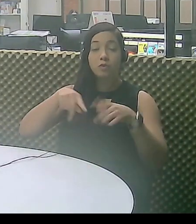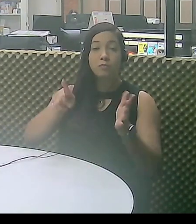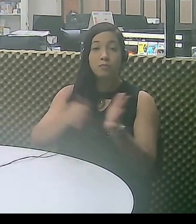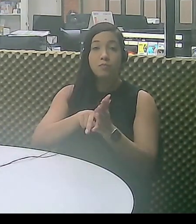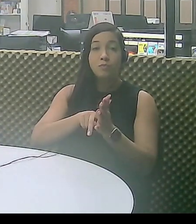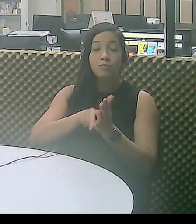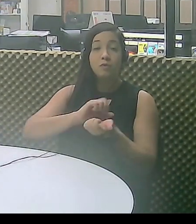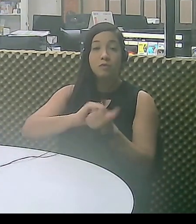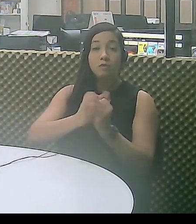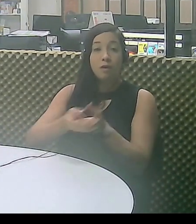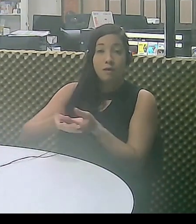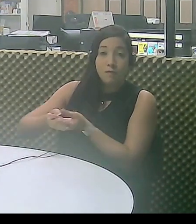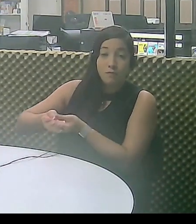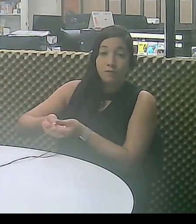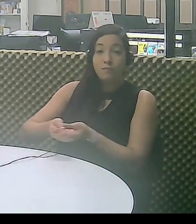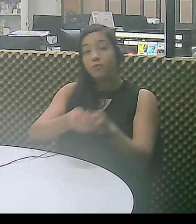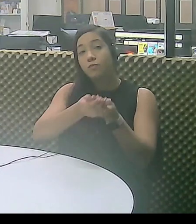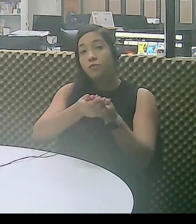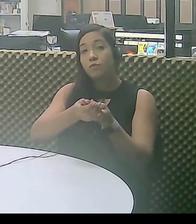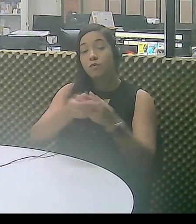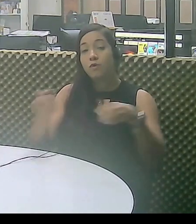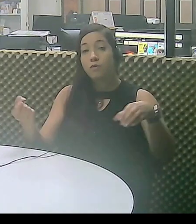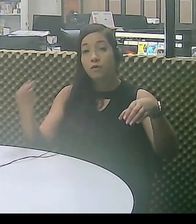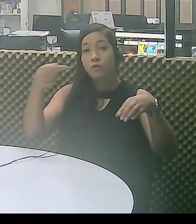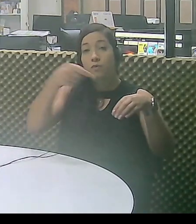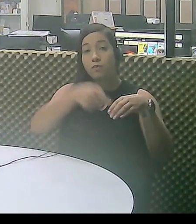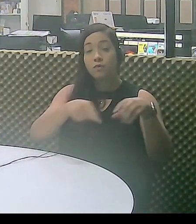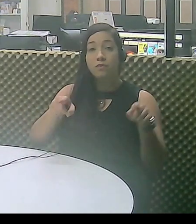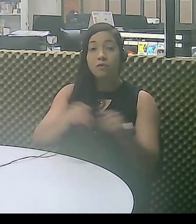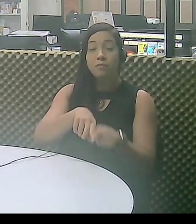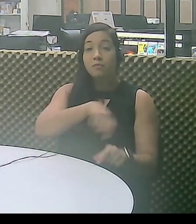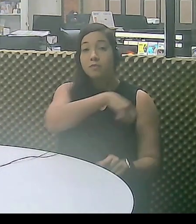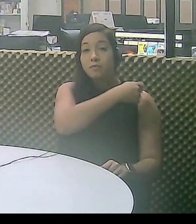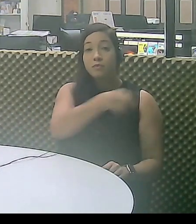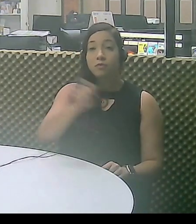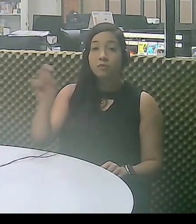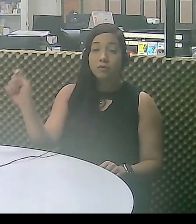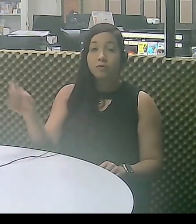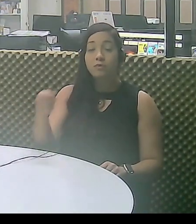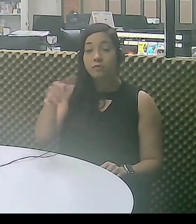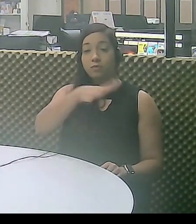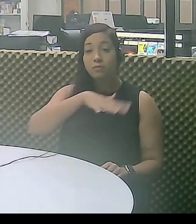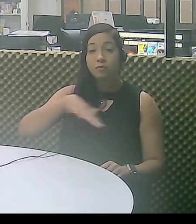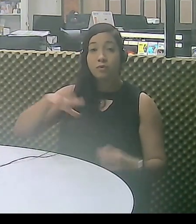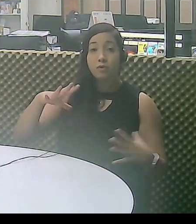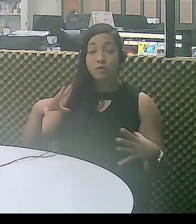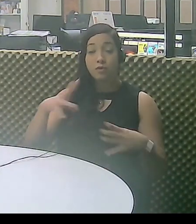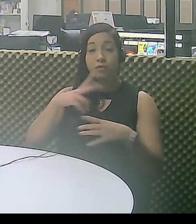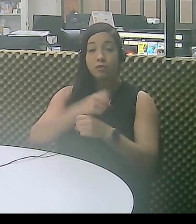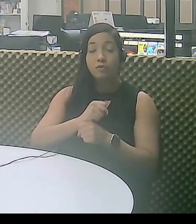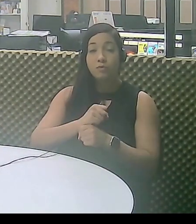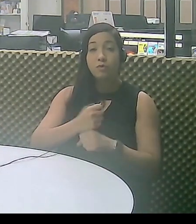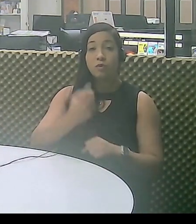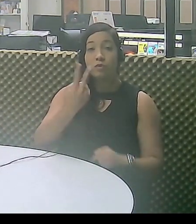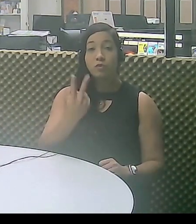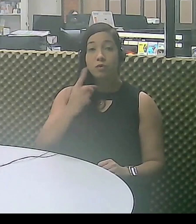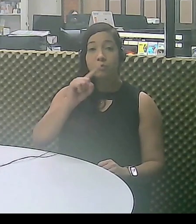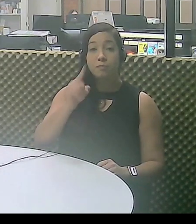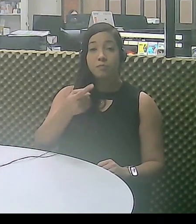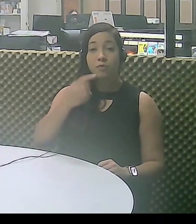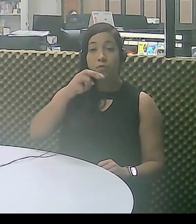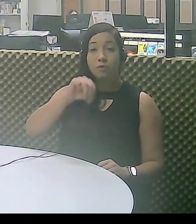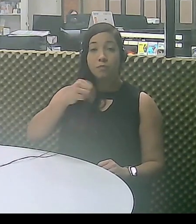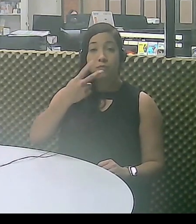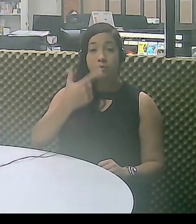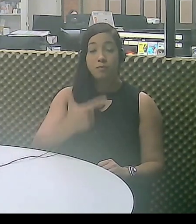prática de esportes como vôlei de praia e futevôlei, e da quadra de tênis. Com área total de pouco mais de 2 mil metros